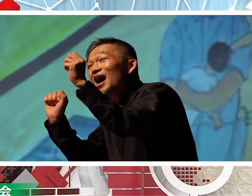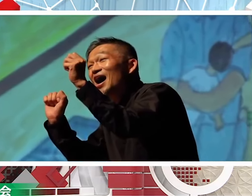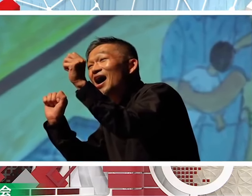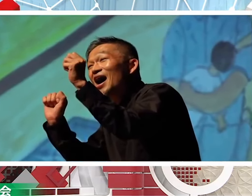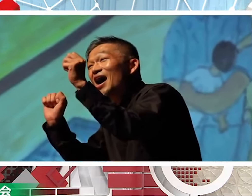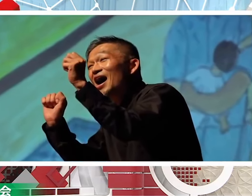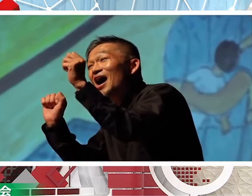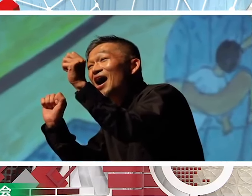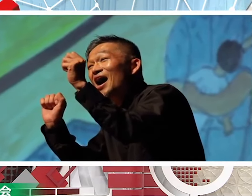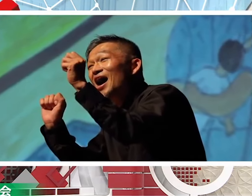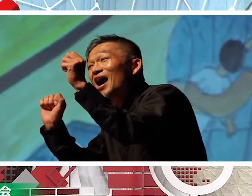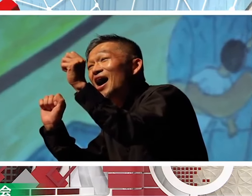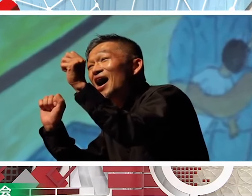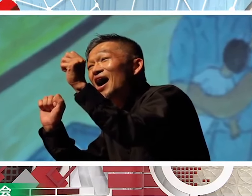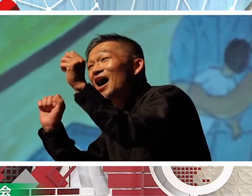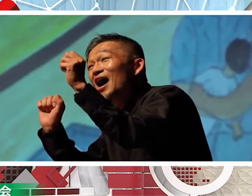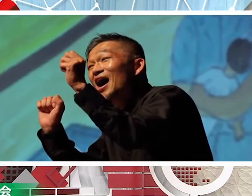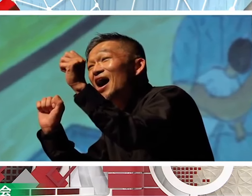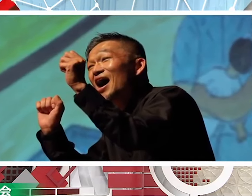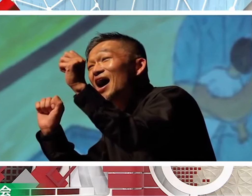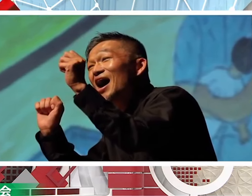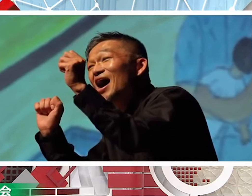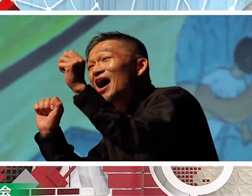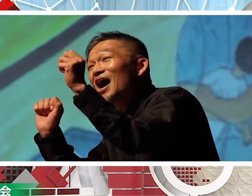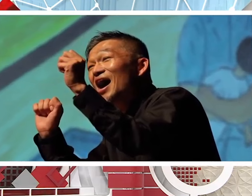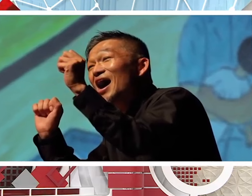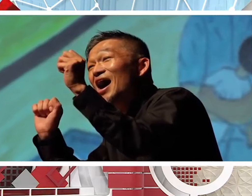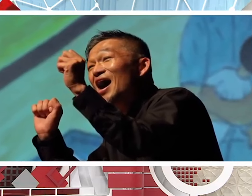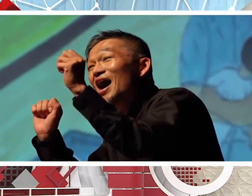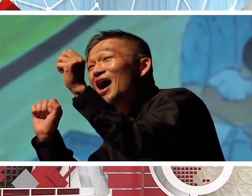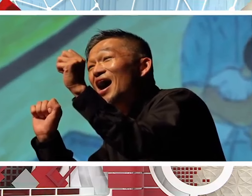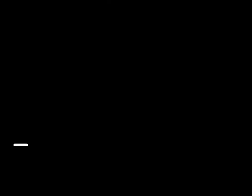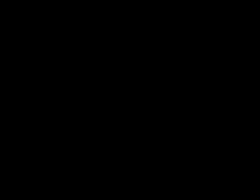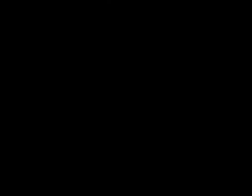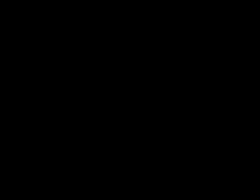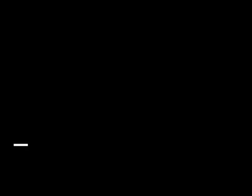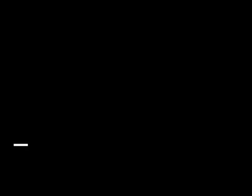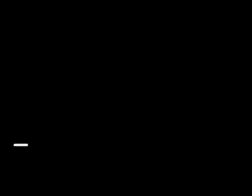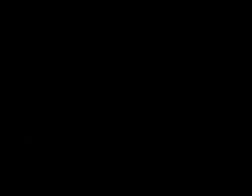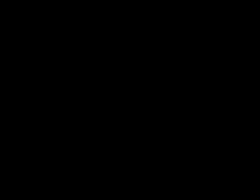士として舞台に立ちます。その思いとは。